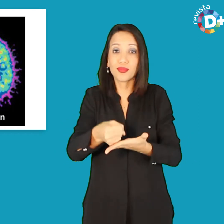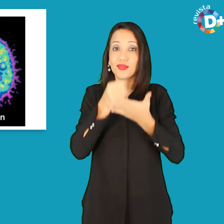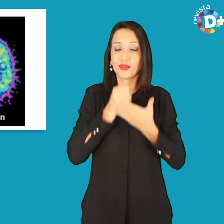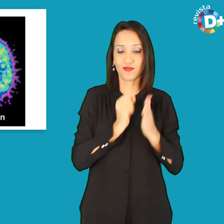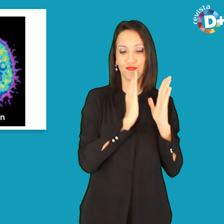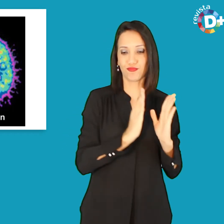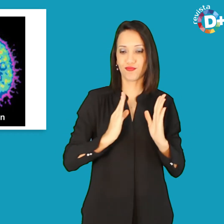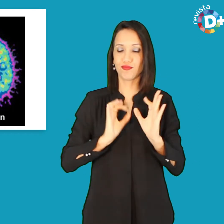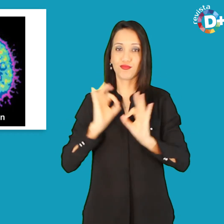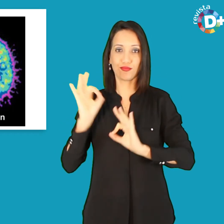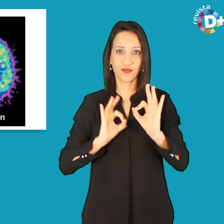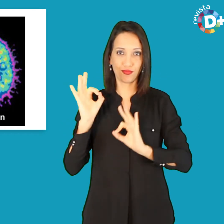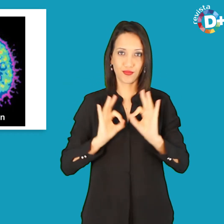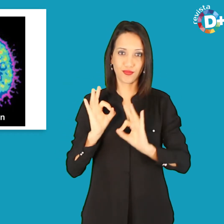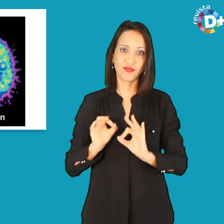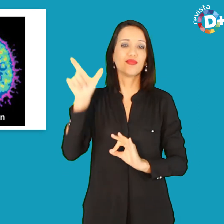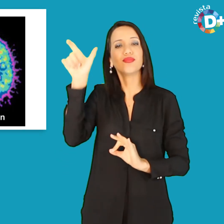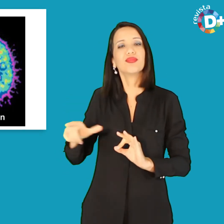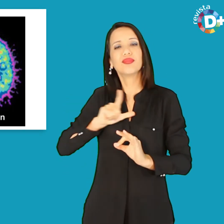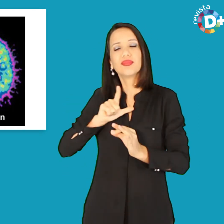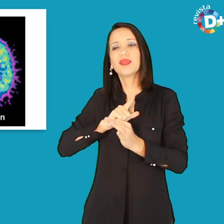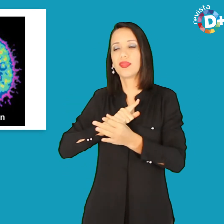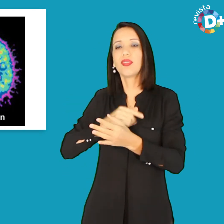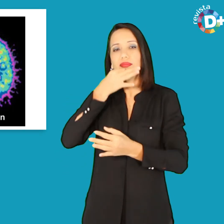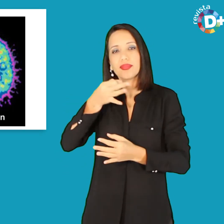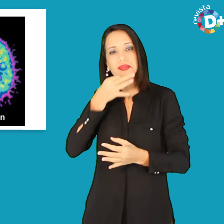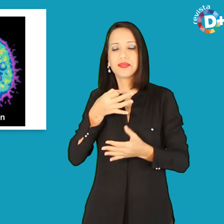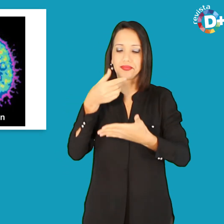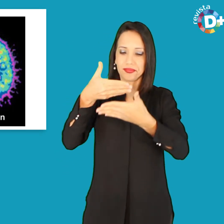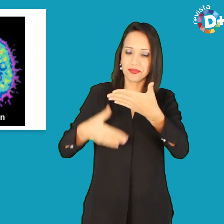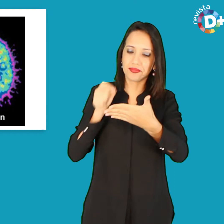ter rotina, lista de tarefas, horários certos. Ensina.